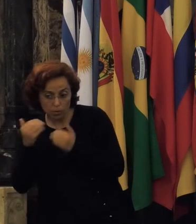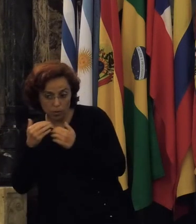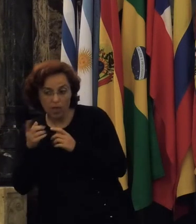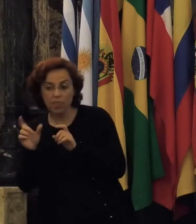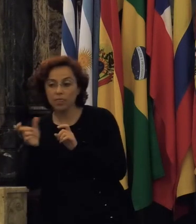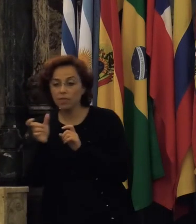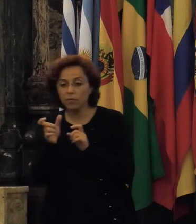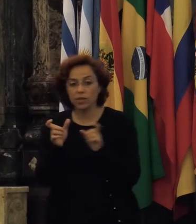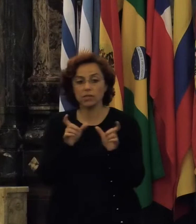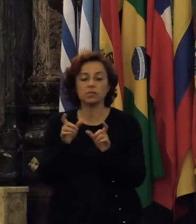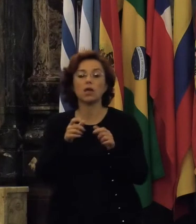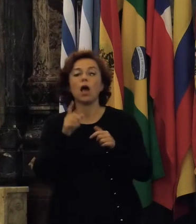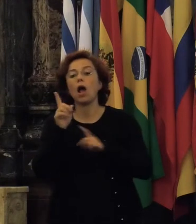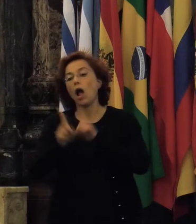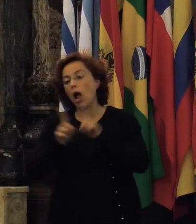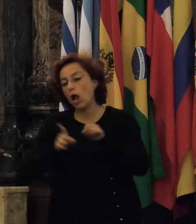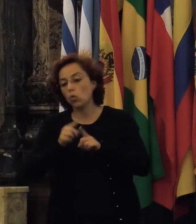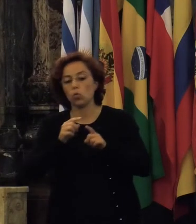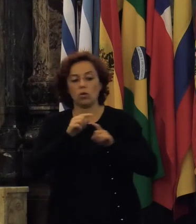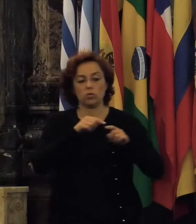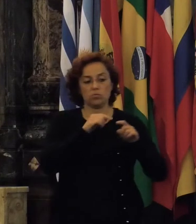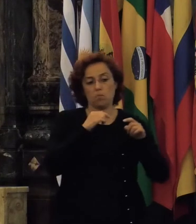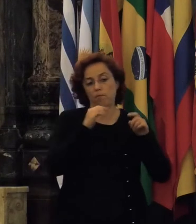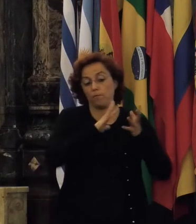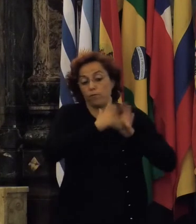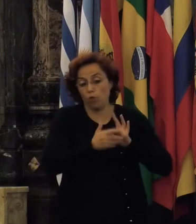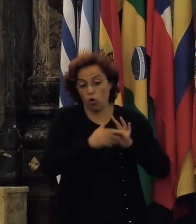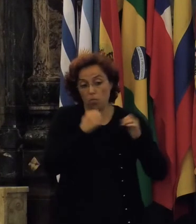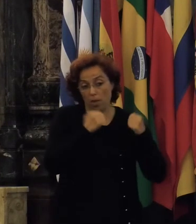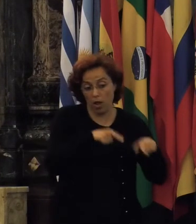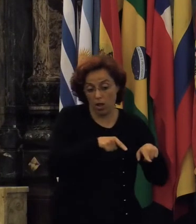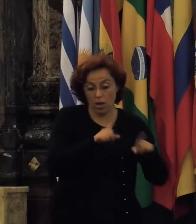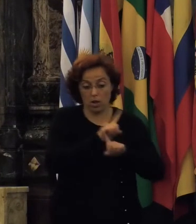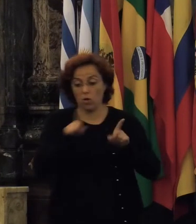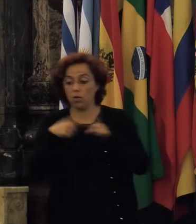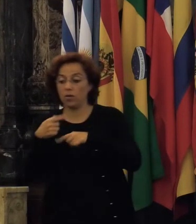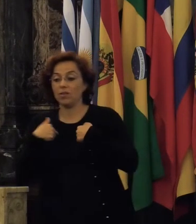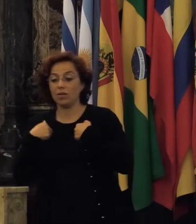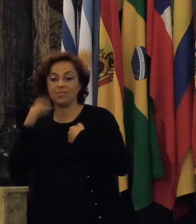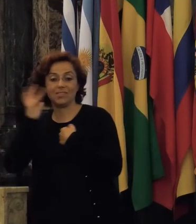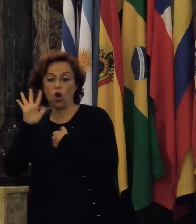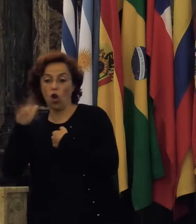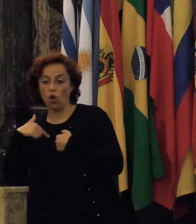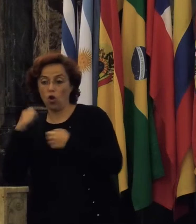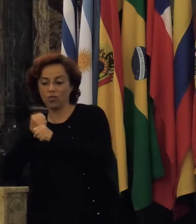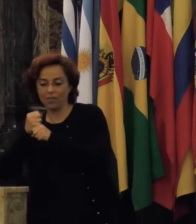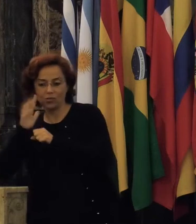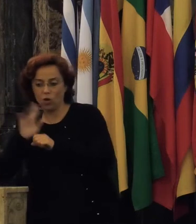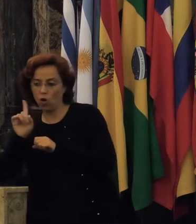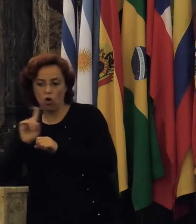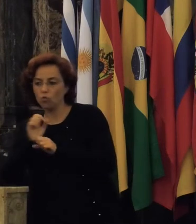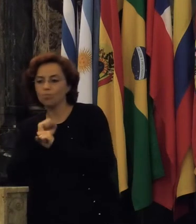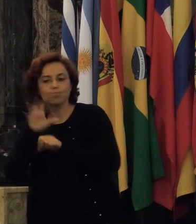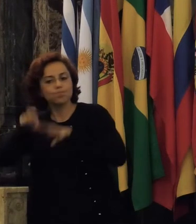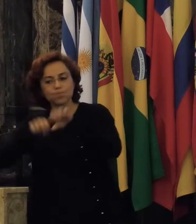diferencia entre la eficacia de ciertas prácticas y que no lo estamos consiguiendo con las nuestras. Entonces,